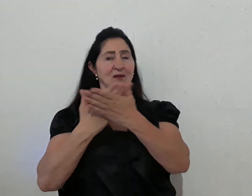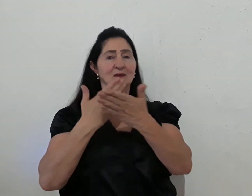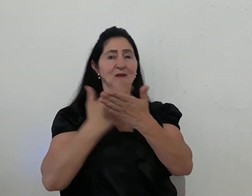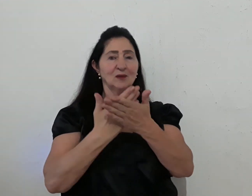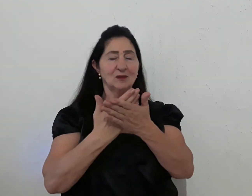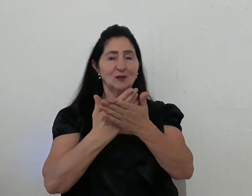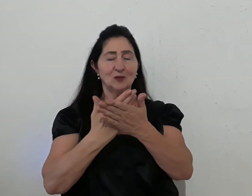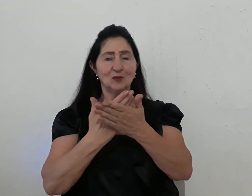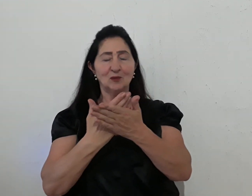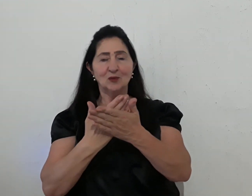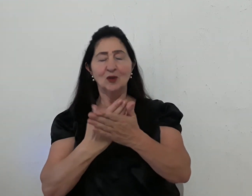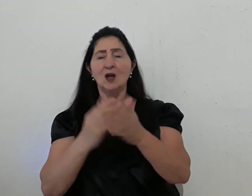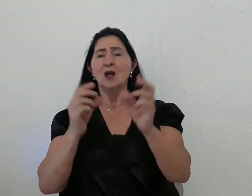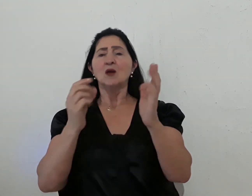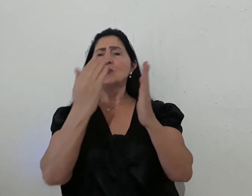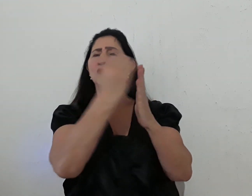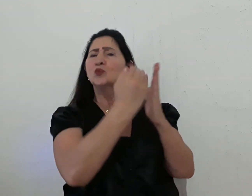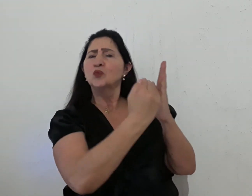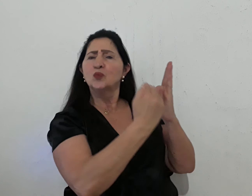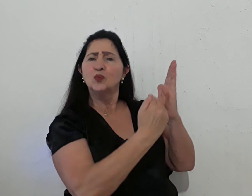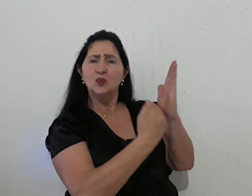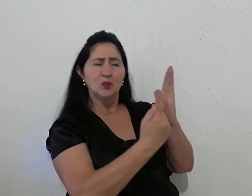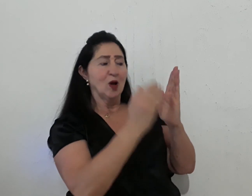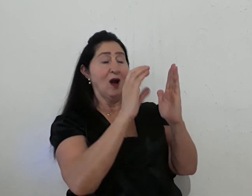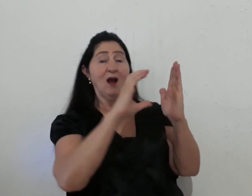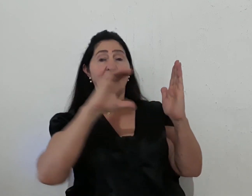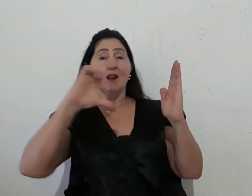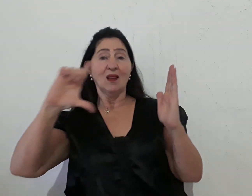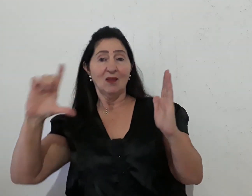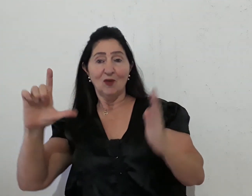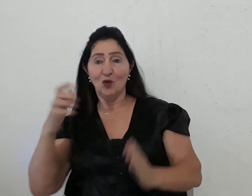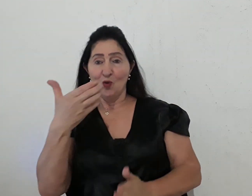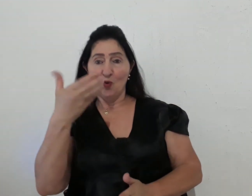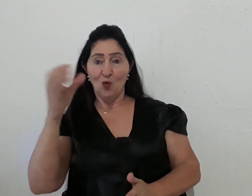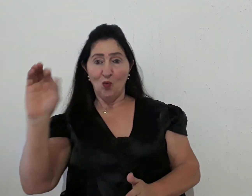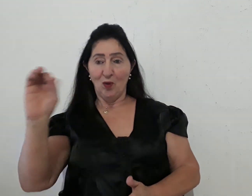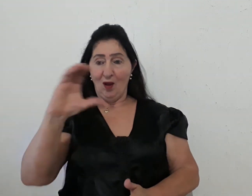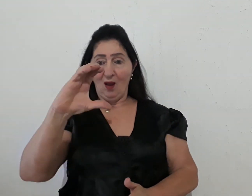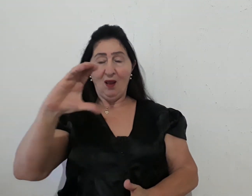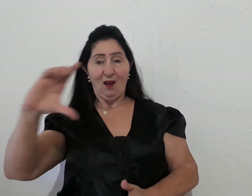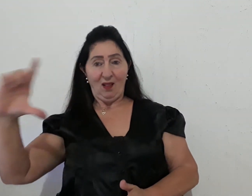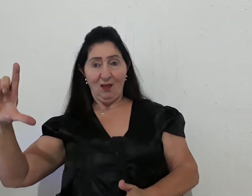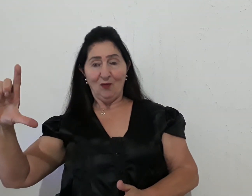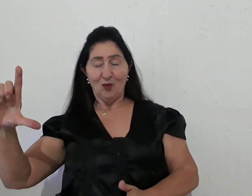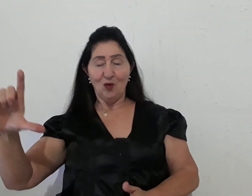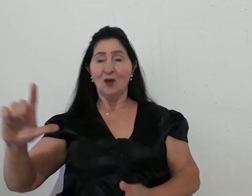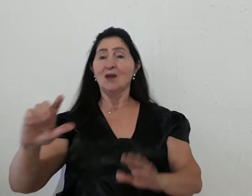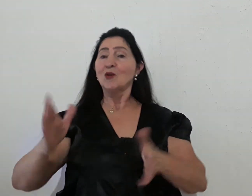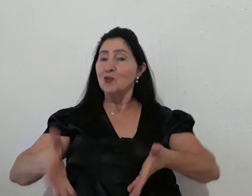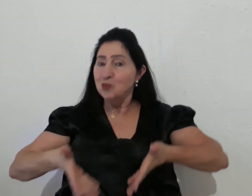com os tipos de classificadores para se aperfeiçoar, que